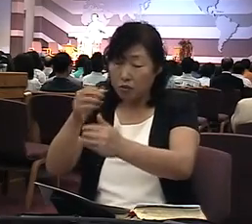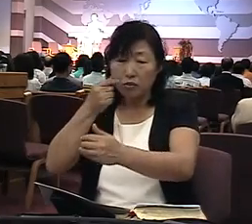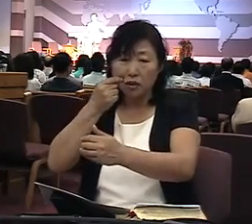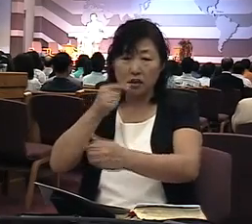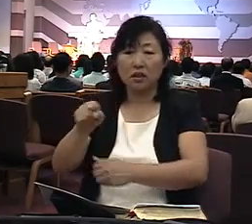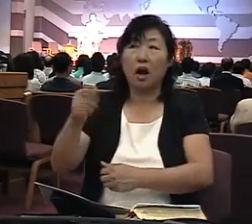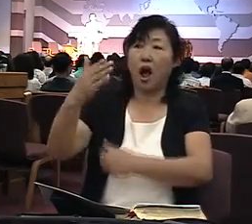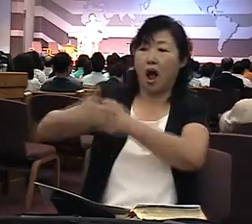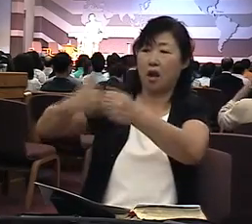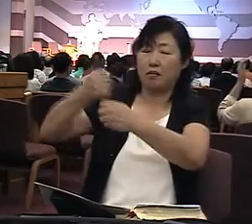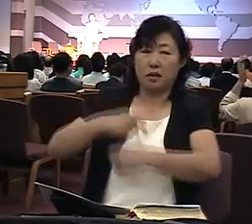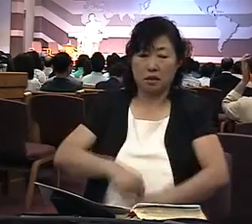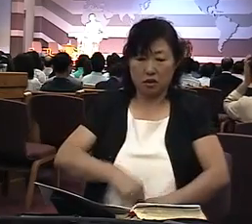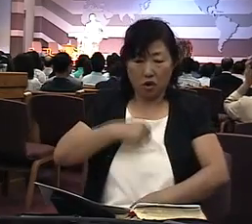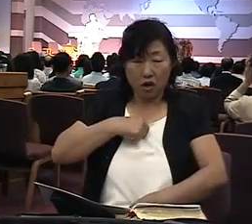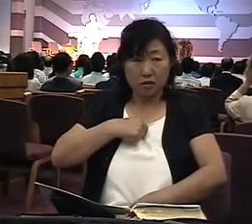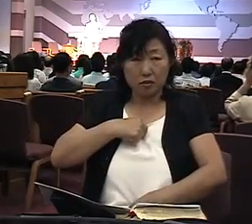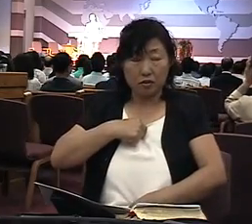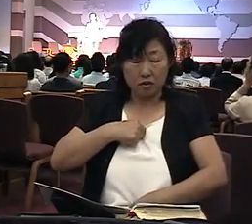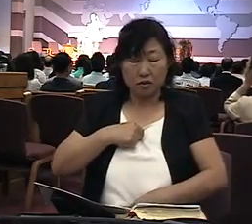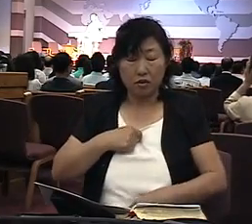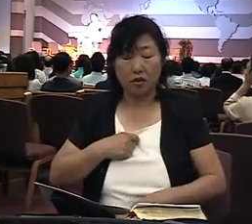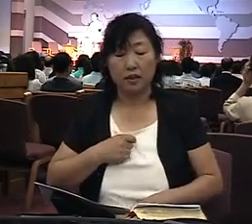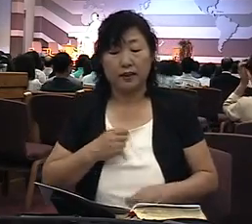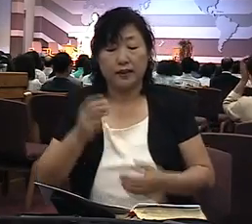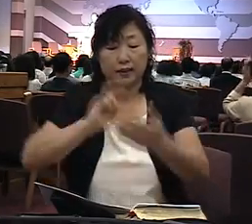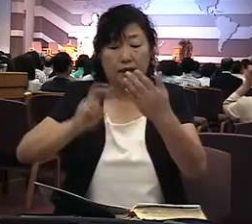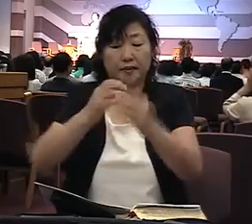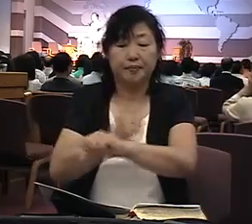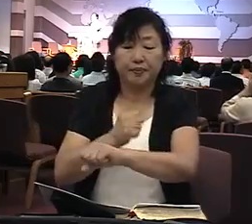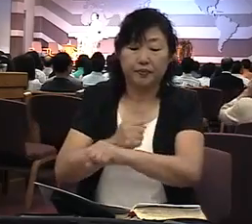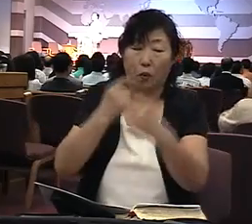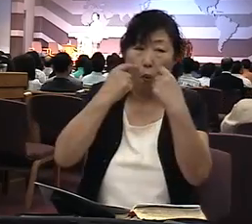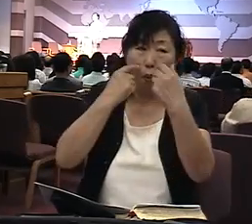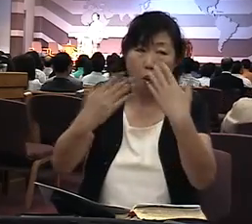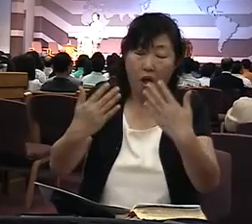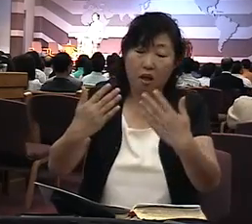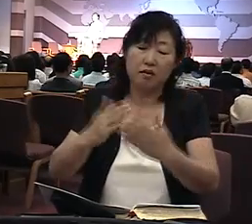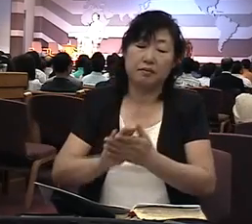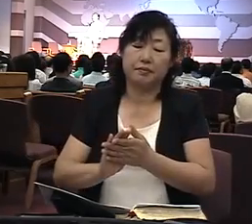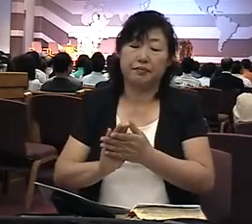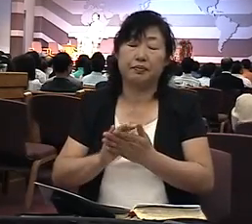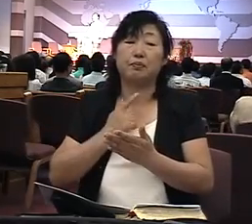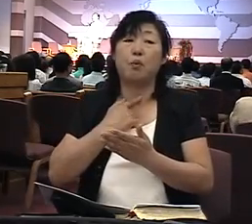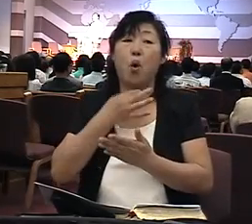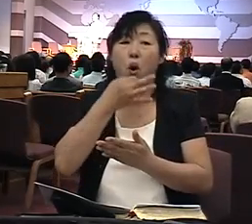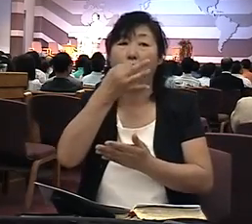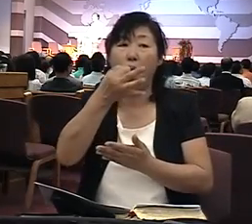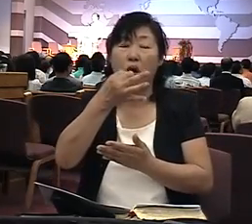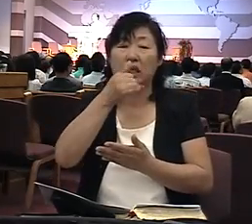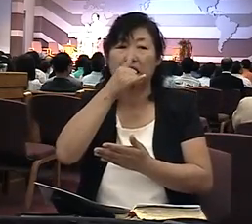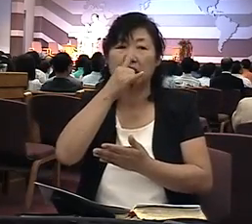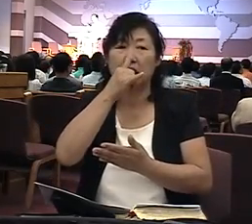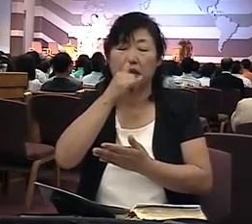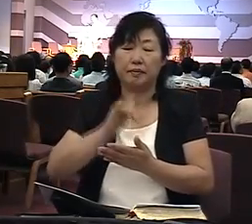우리가 선포하며 찬양하자는 아주 확고한 내셔널 보이스가 있었습니다. 교회를 대표하는 목소리가